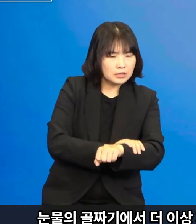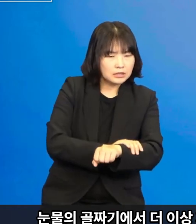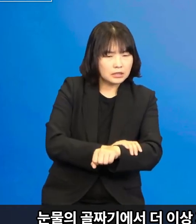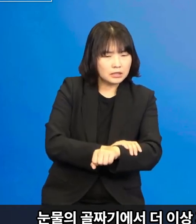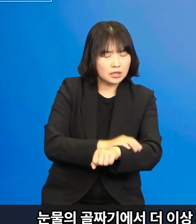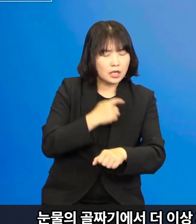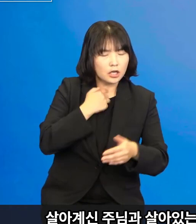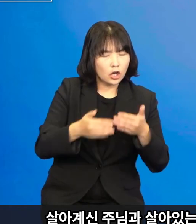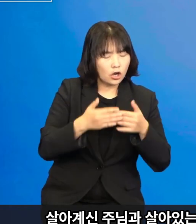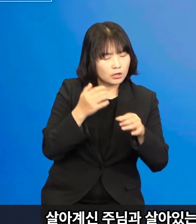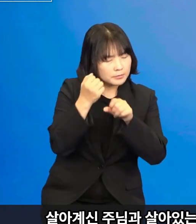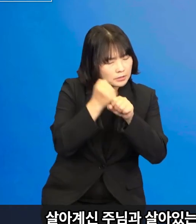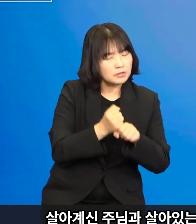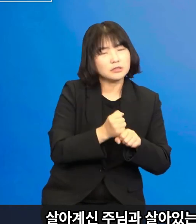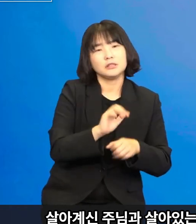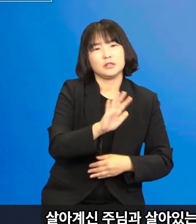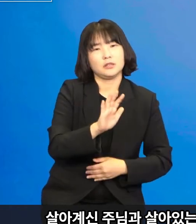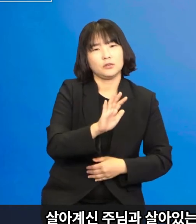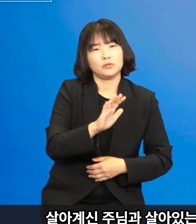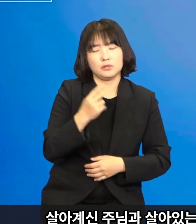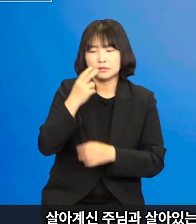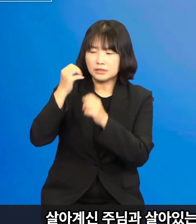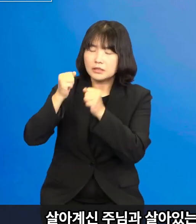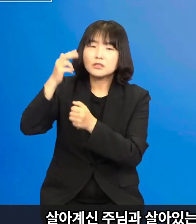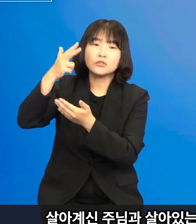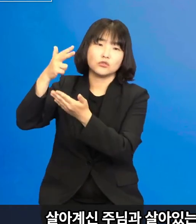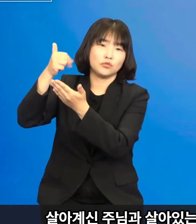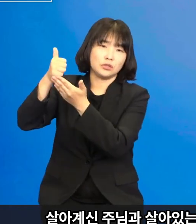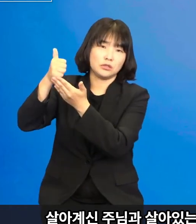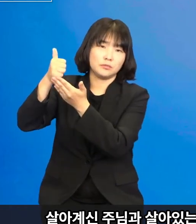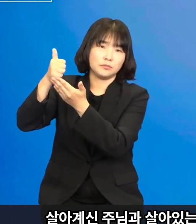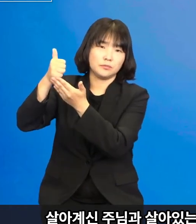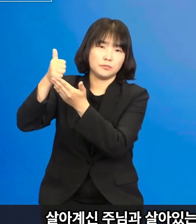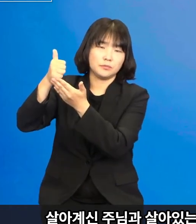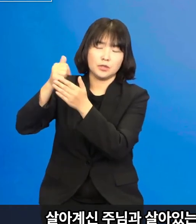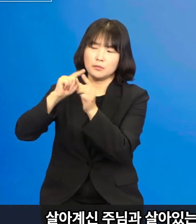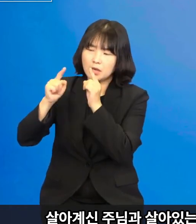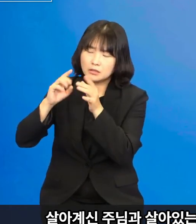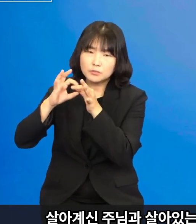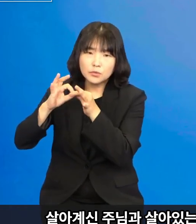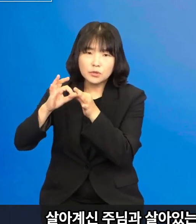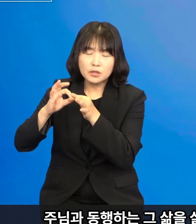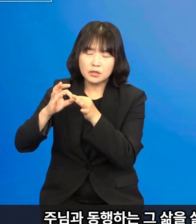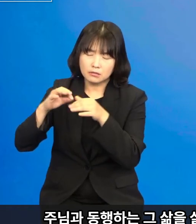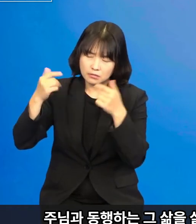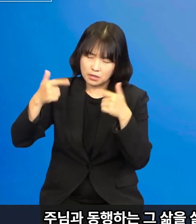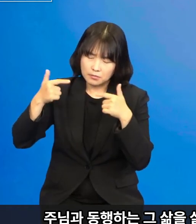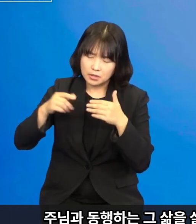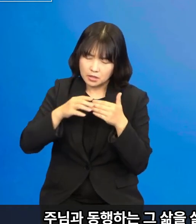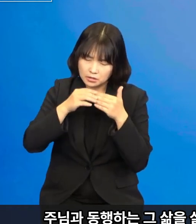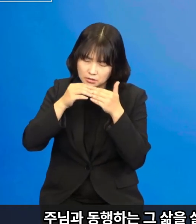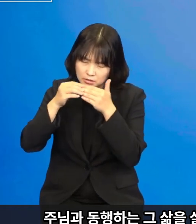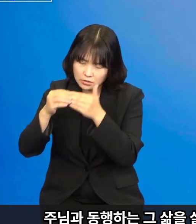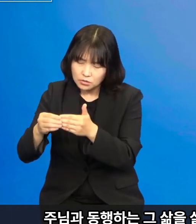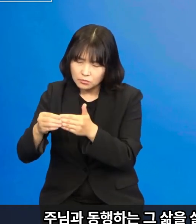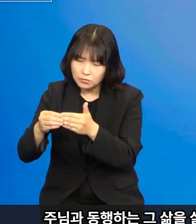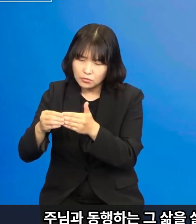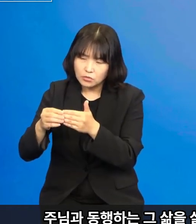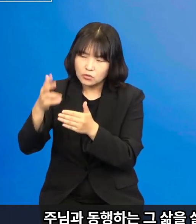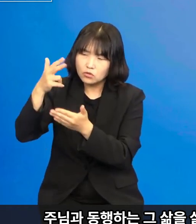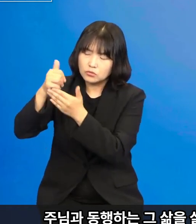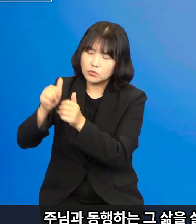않고 살아계신 주님과 살아있는 그 말씀을 통해서 날마다 인도받고 주님과 동행하는 그